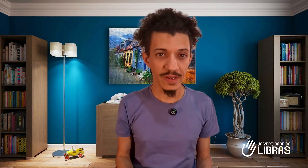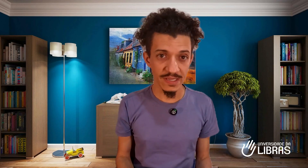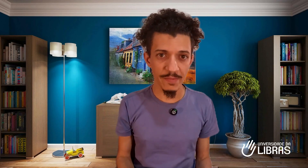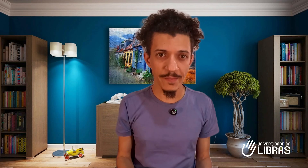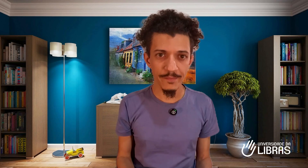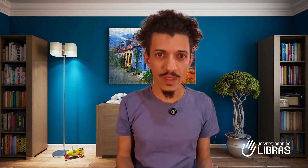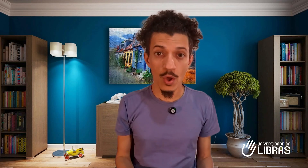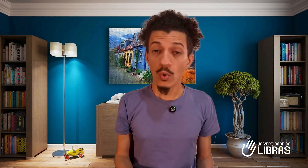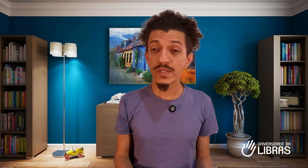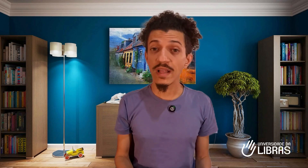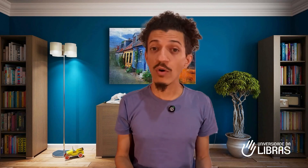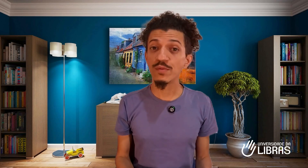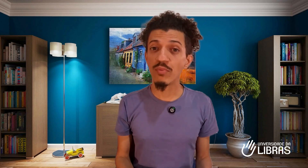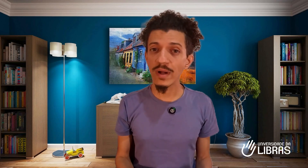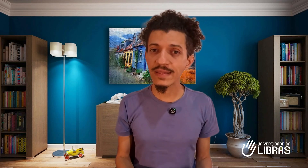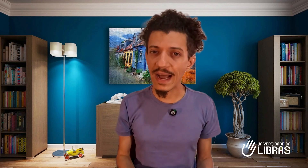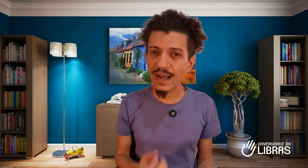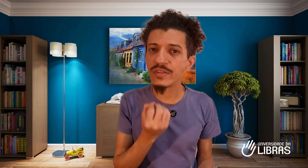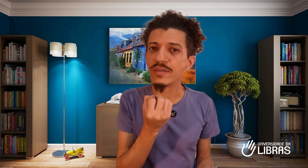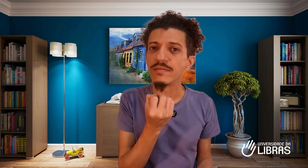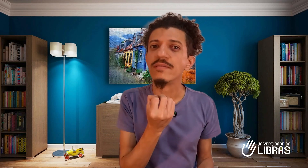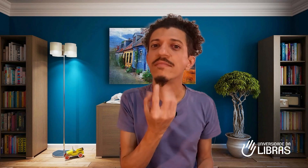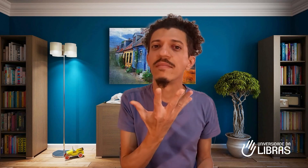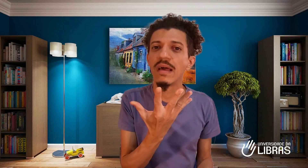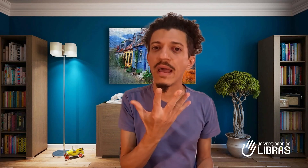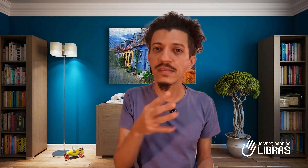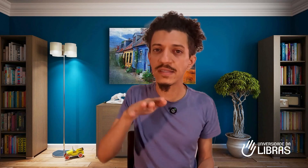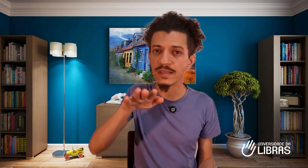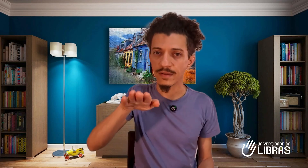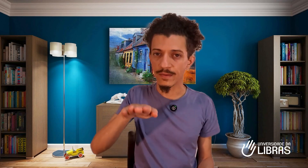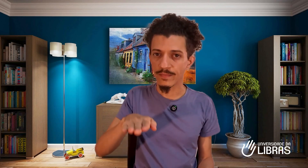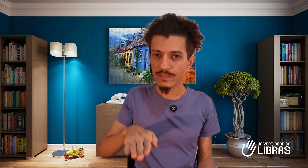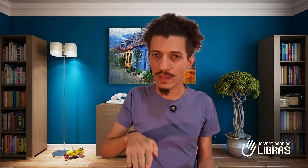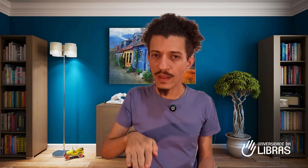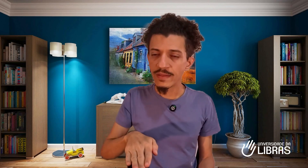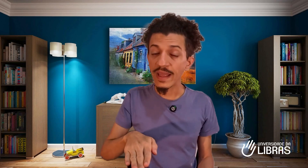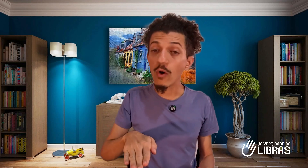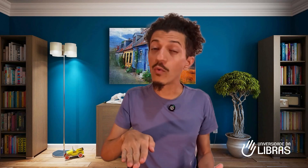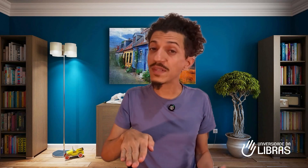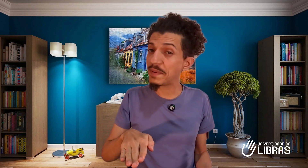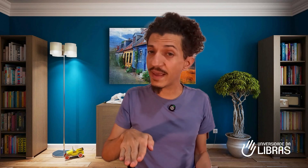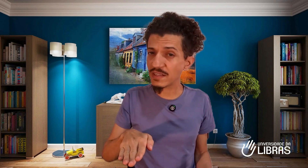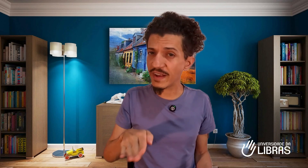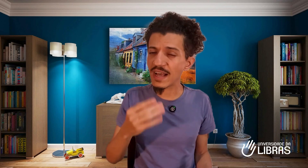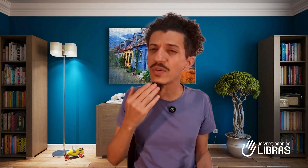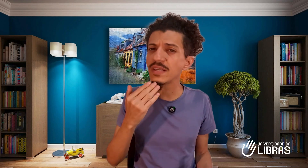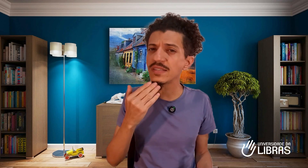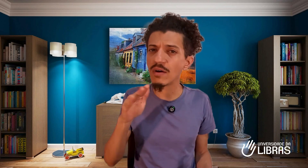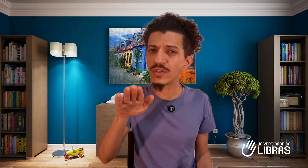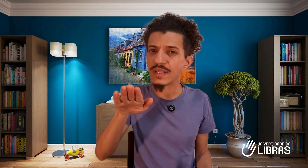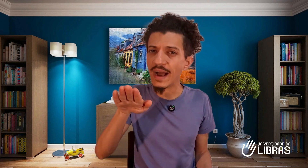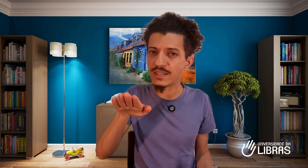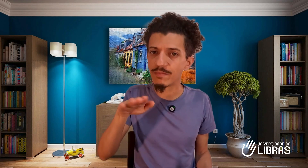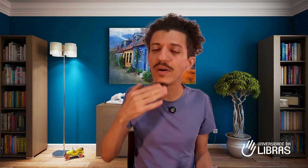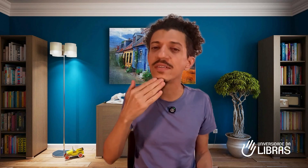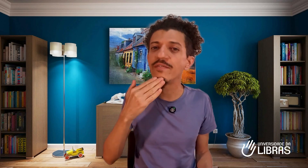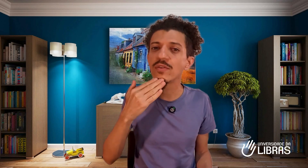Percebe? O sinal de boa tarde é assim. Tem algumas pequenas variações nesse sinal de tarde. Pode ser feito